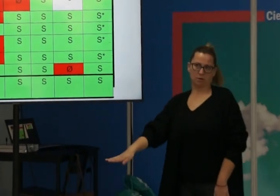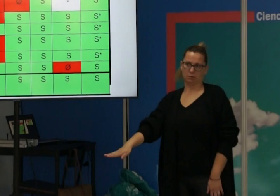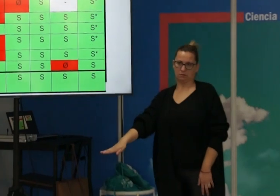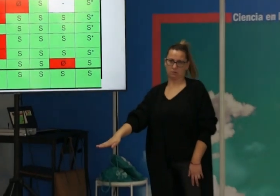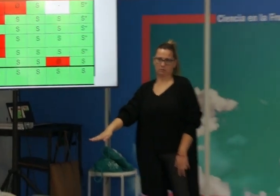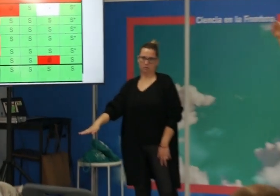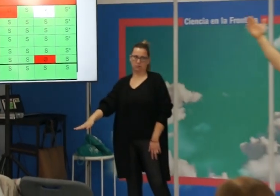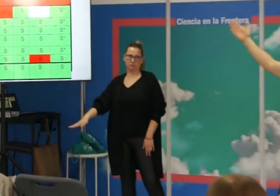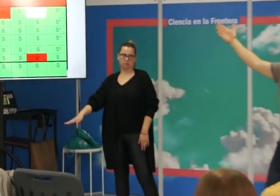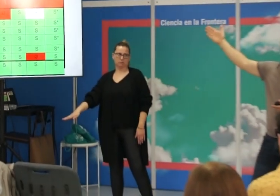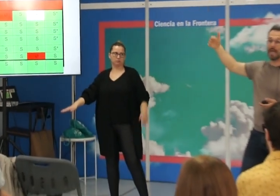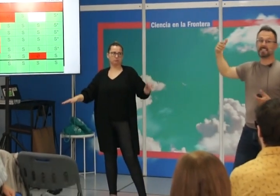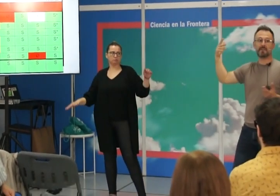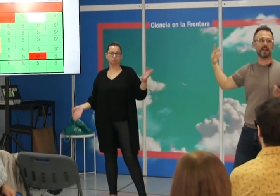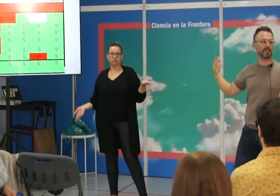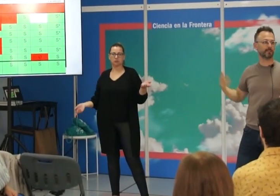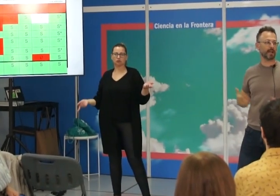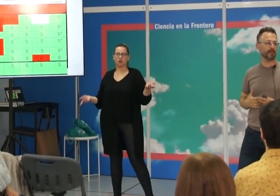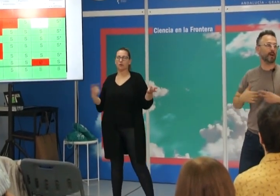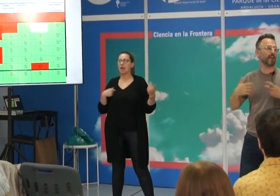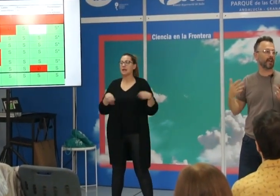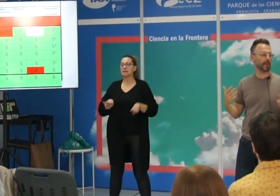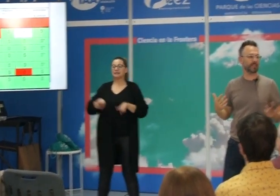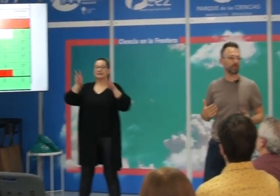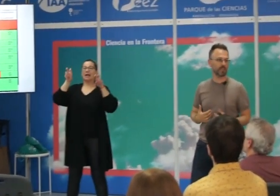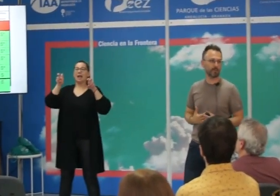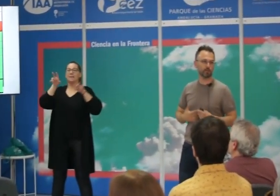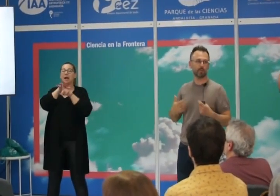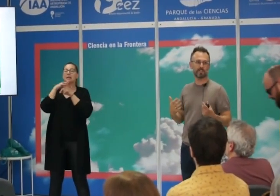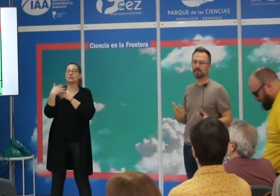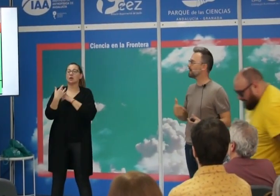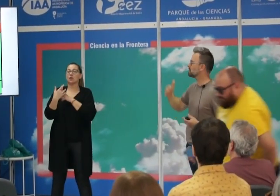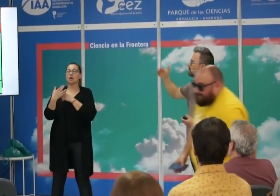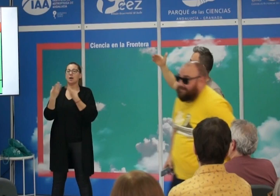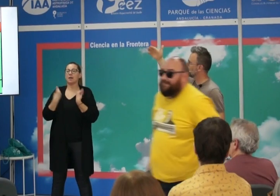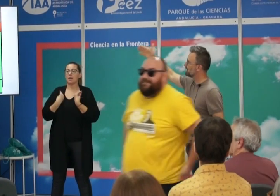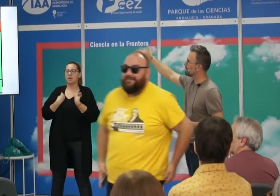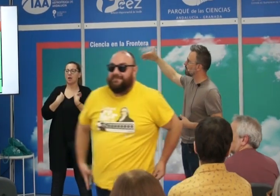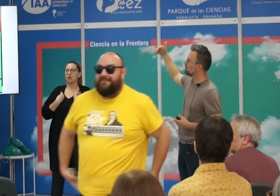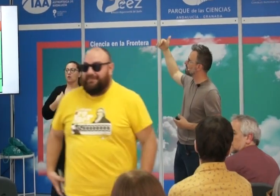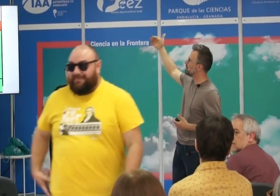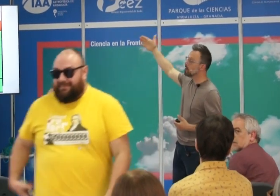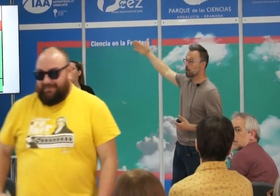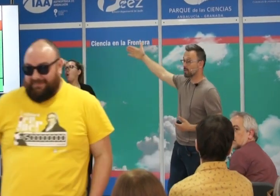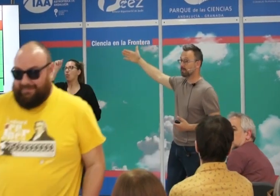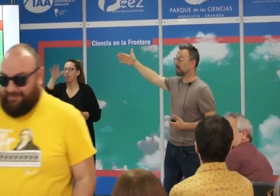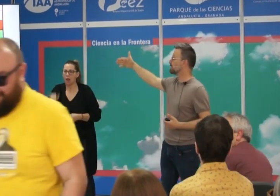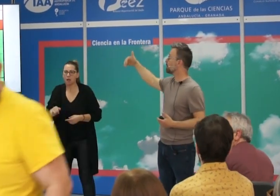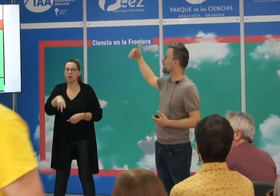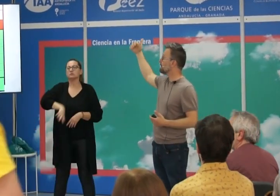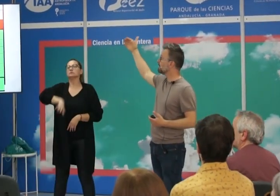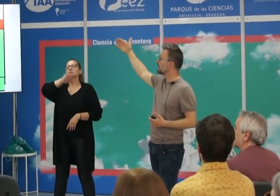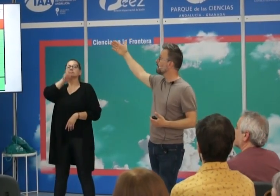referencia a cuestiones esenciales para la vida o que generalmente consideramos como esenciales, como el mantener la conciencia o el